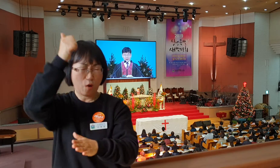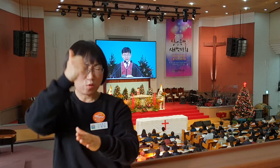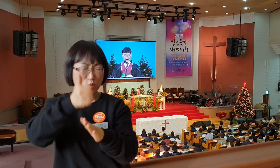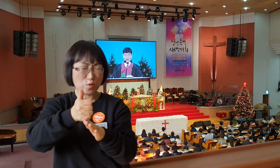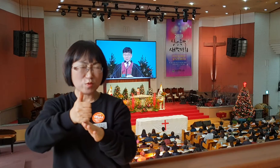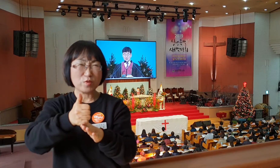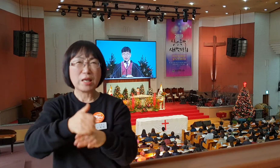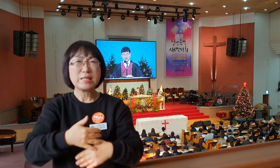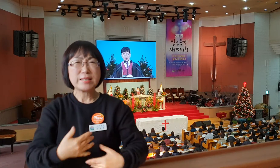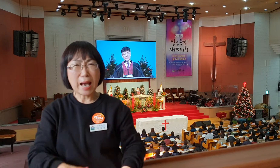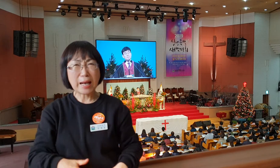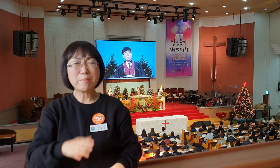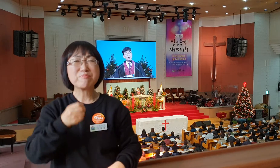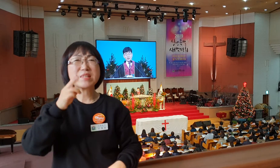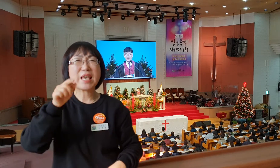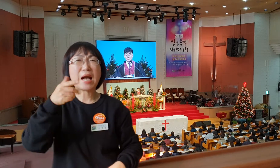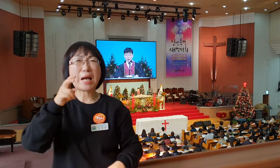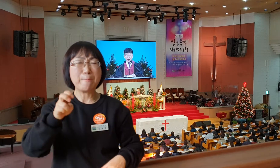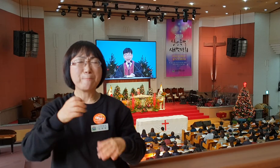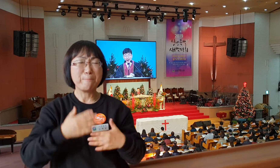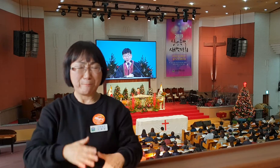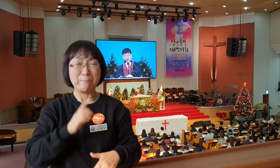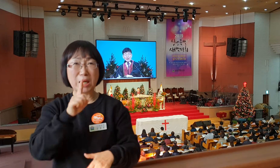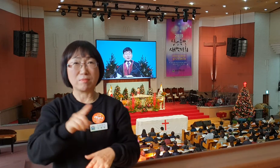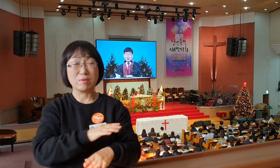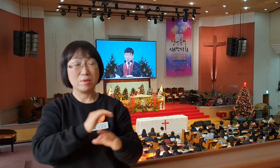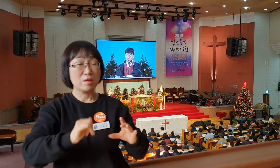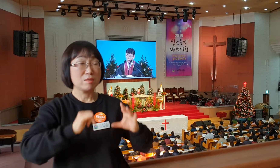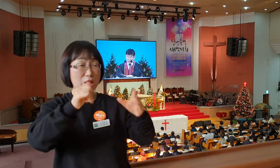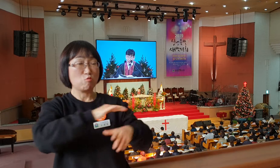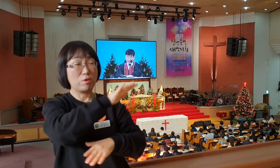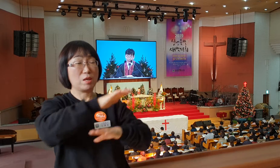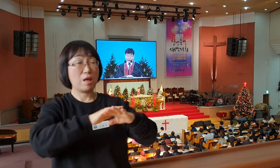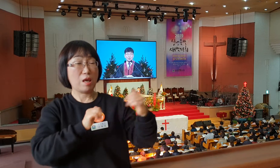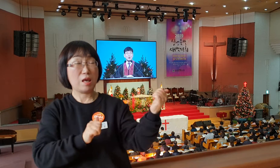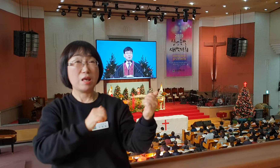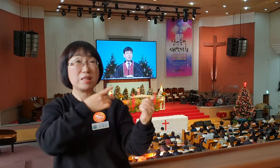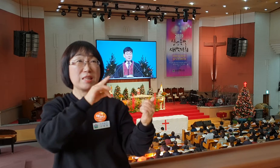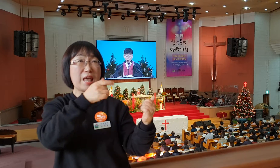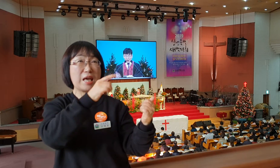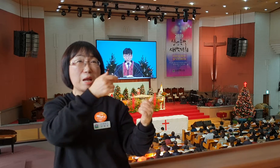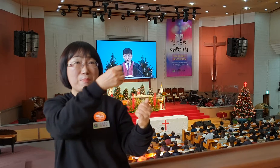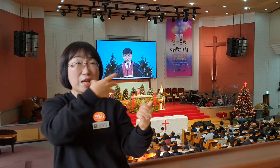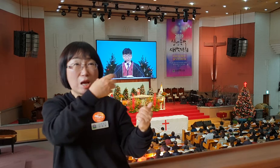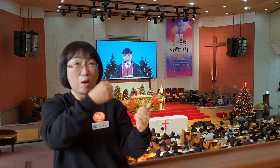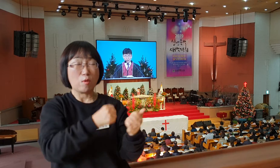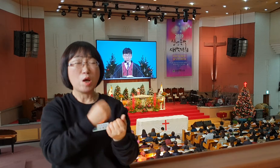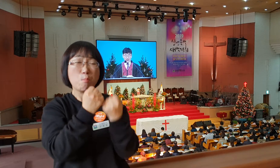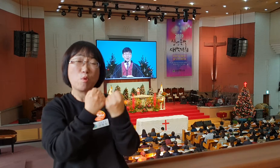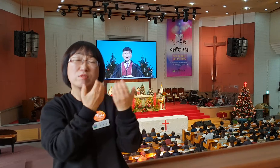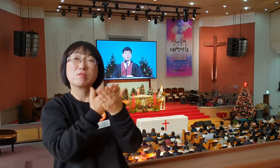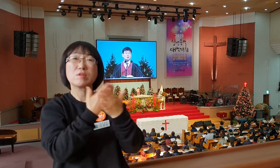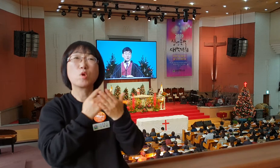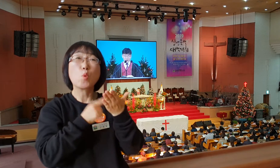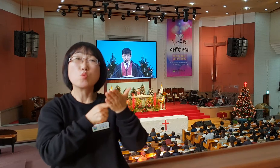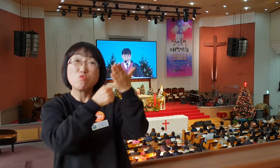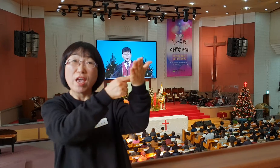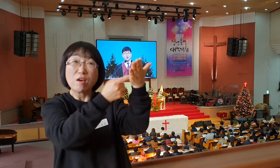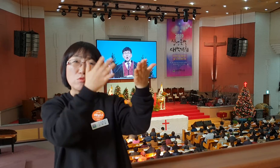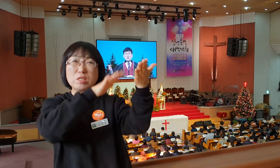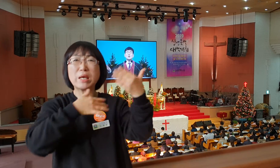얘기합니까 약함을 얘기하는 거예요 세상은 우리에게 대안을 말하라고 하고 옵션을 말하라고 하고 뭔가 설명해내라고 합니다 하지만